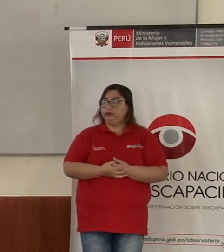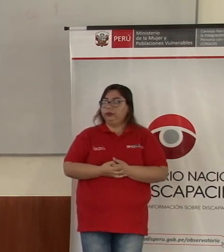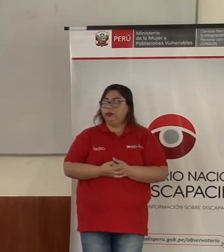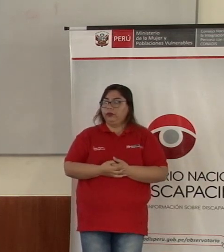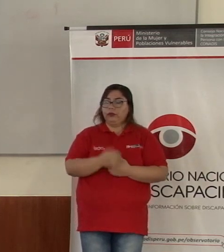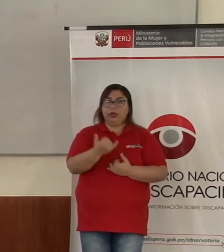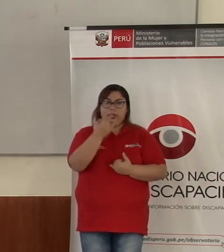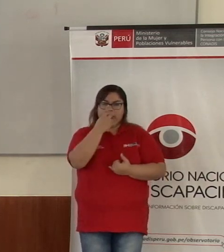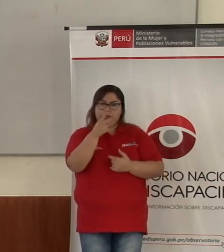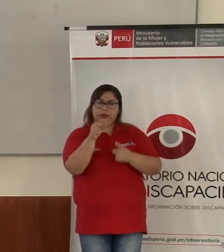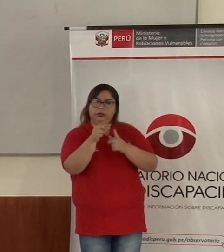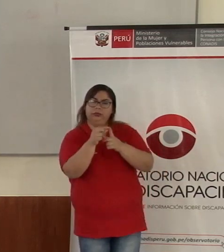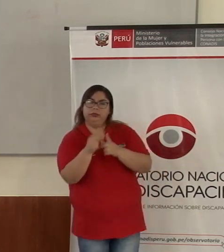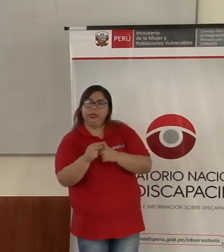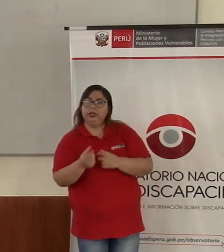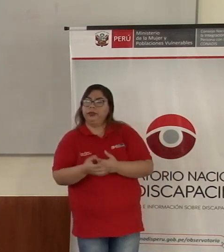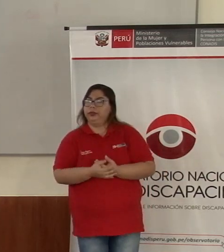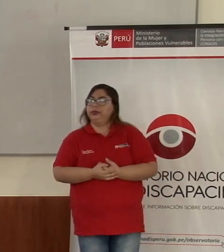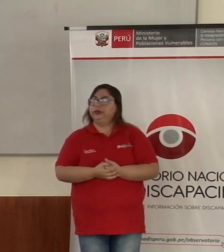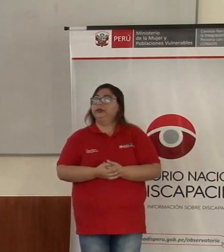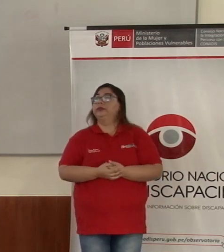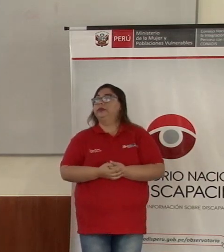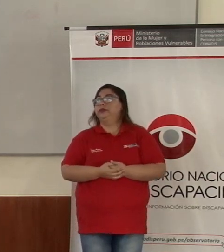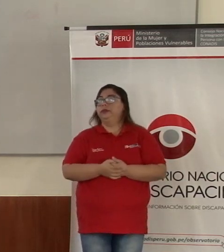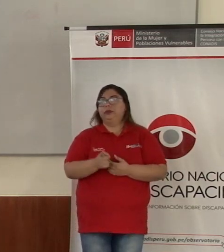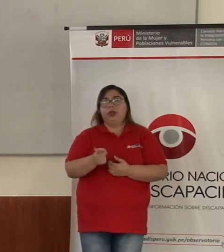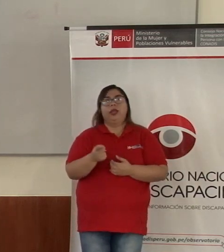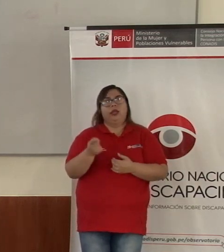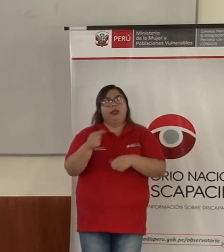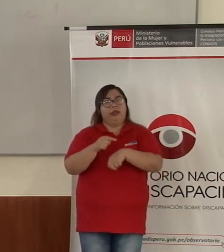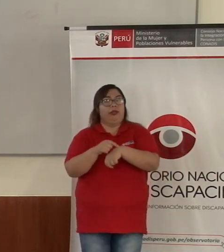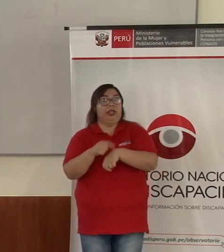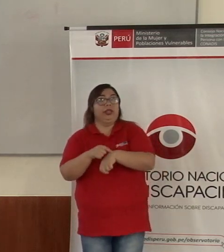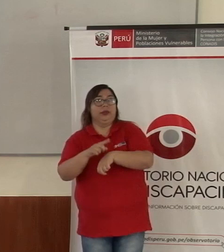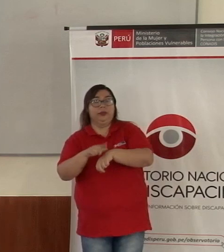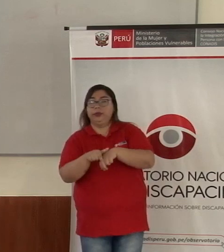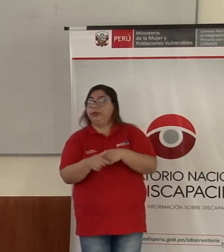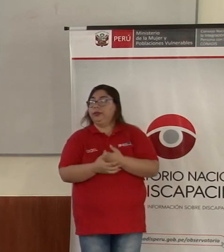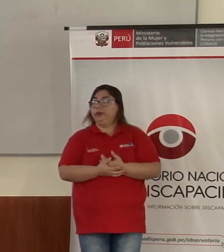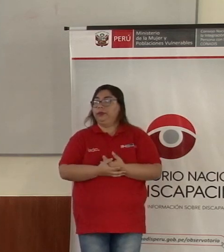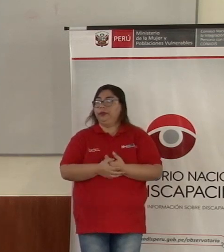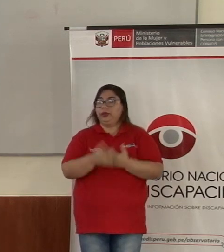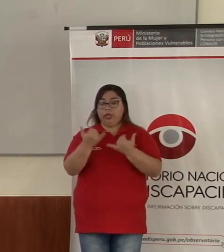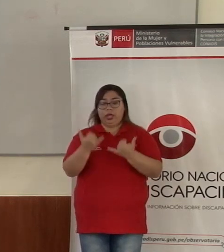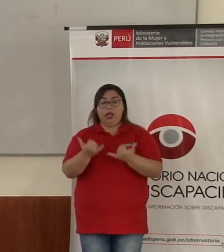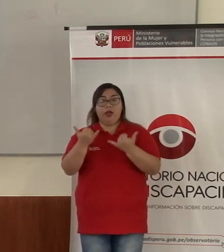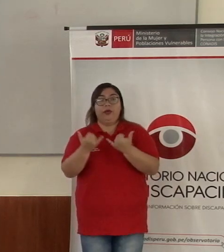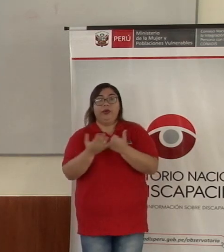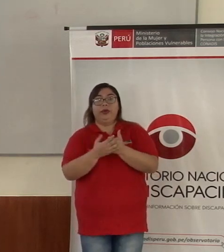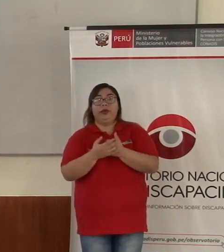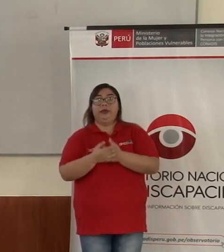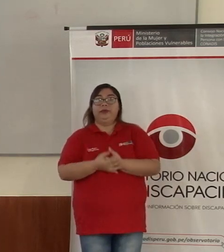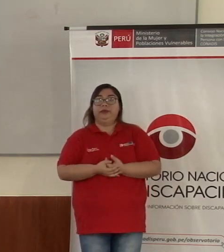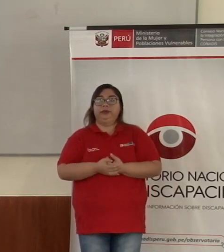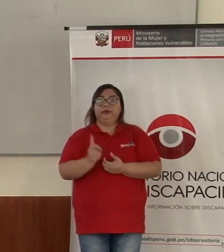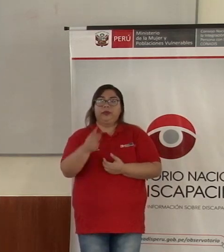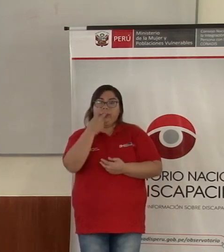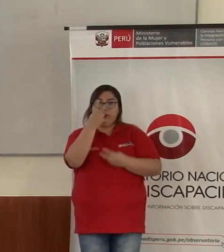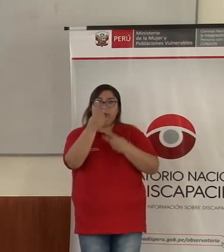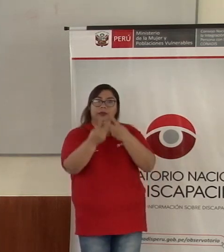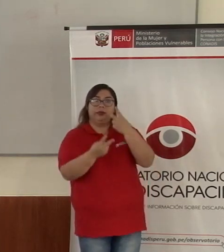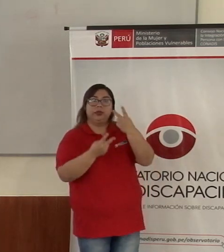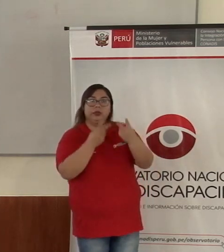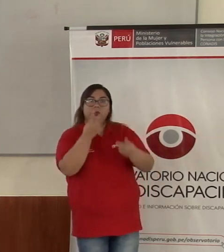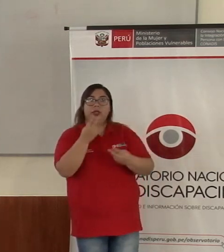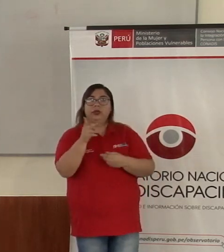O sea, son detalles, son matices que han costado y que recién se están visualizando